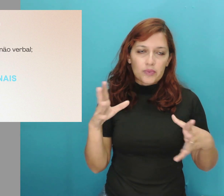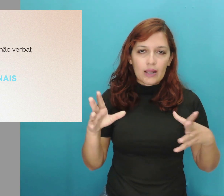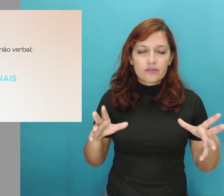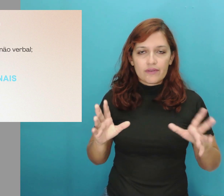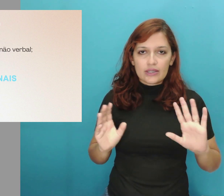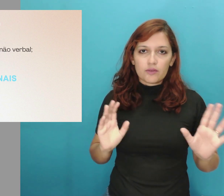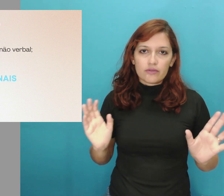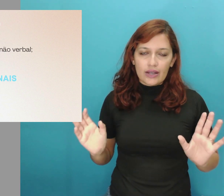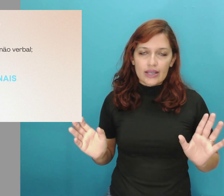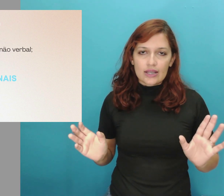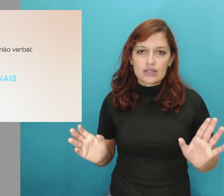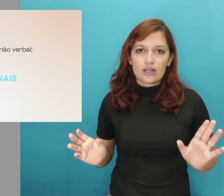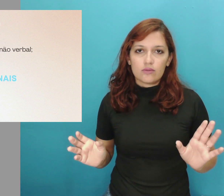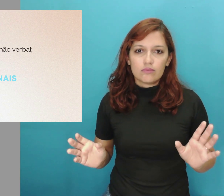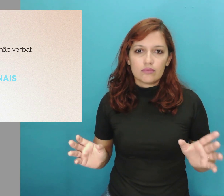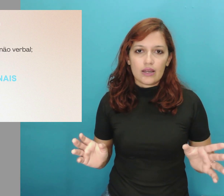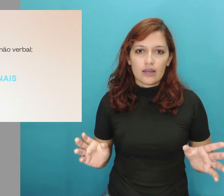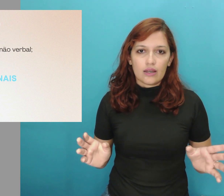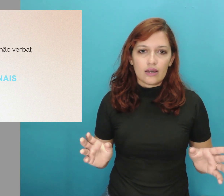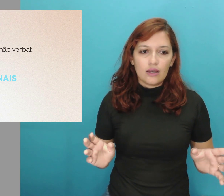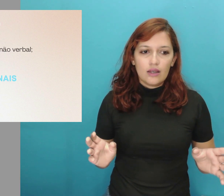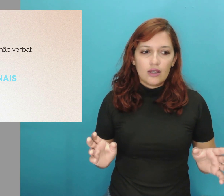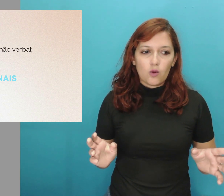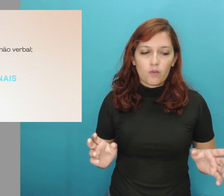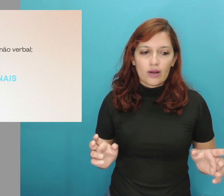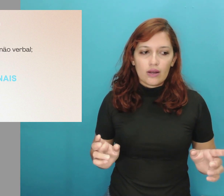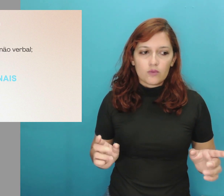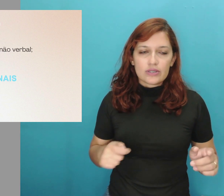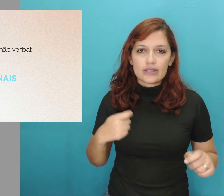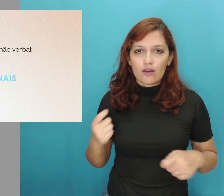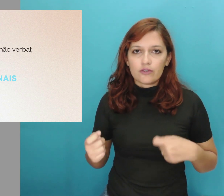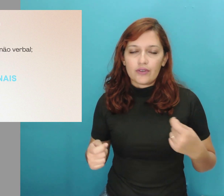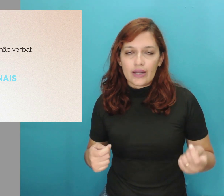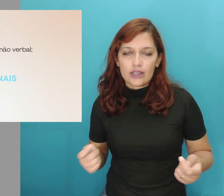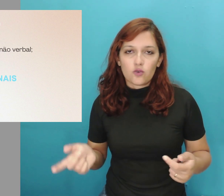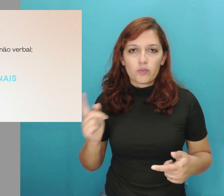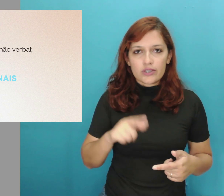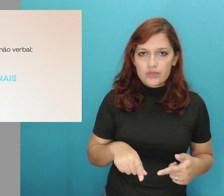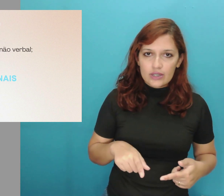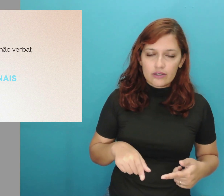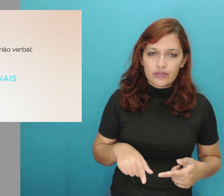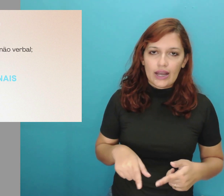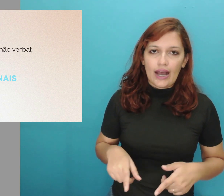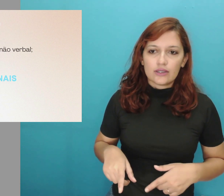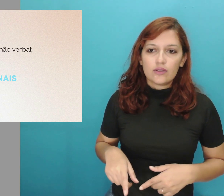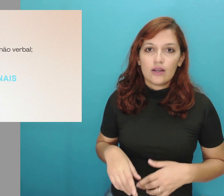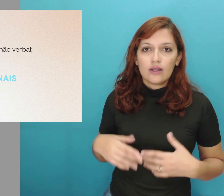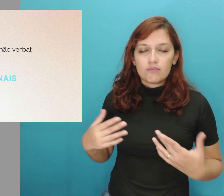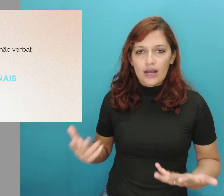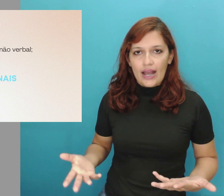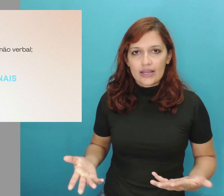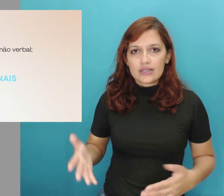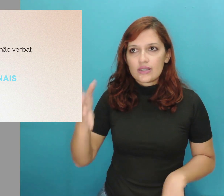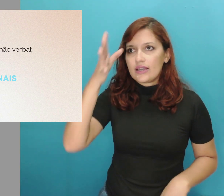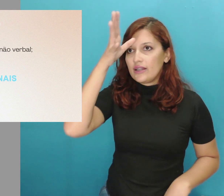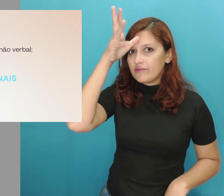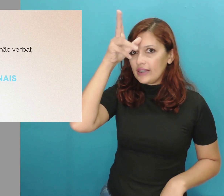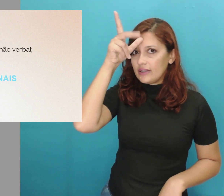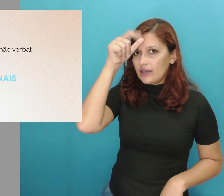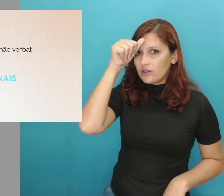palavras vai ter uma variação, um sinal diferente com o mesmo significado, mas ele vai ter, ó,